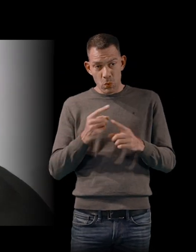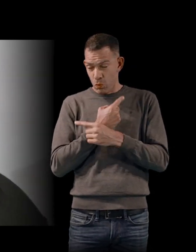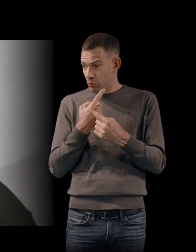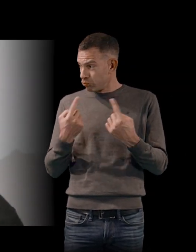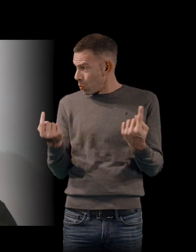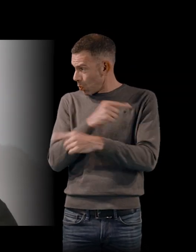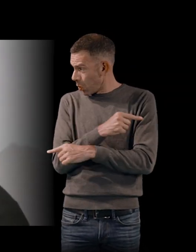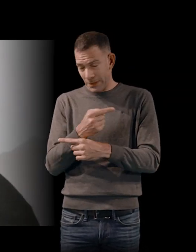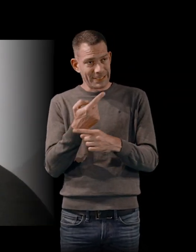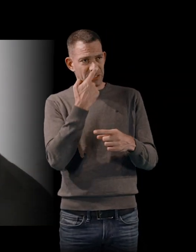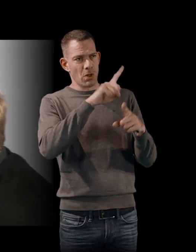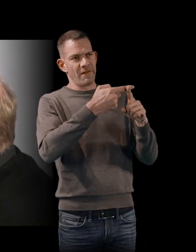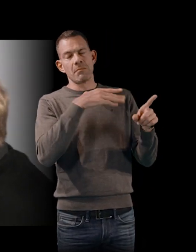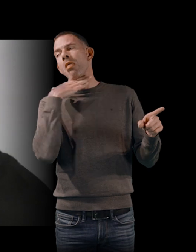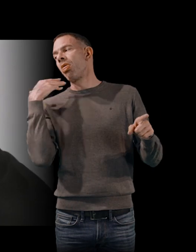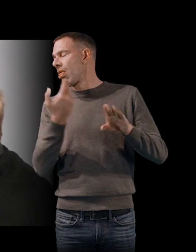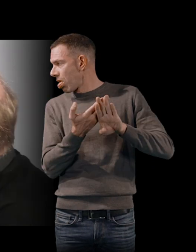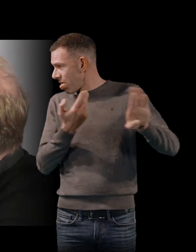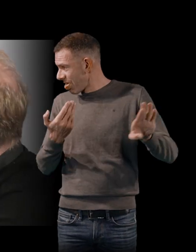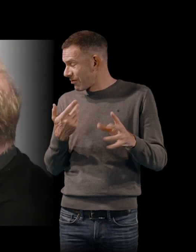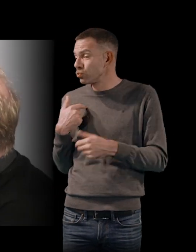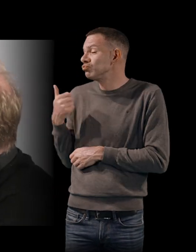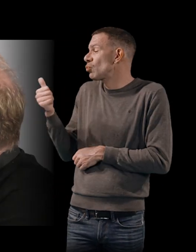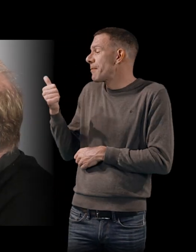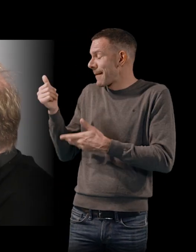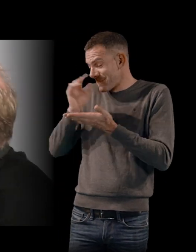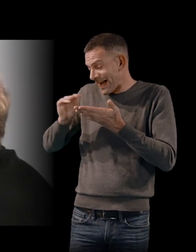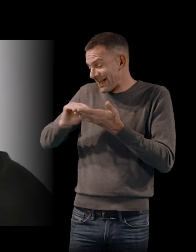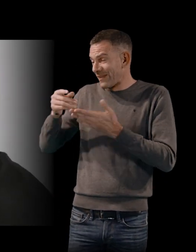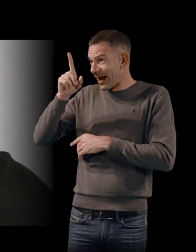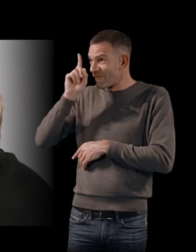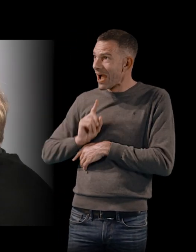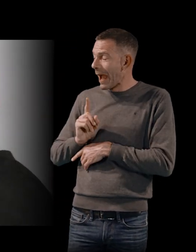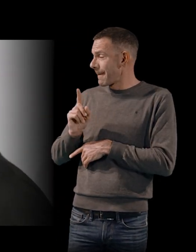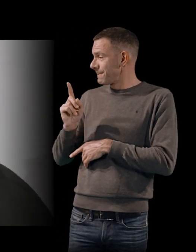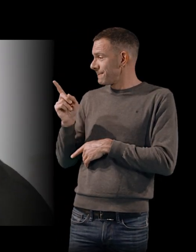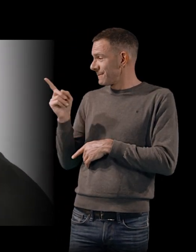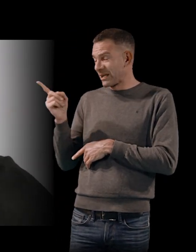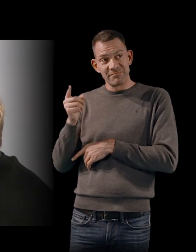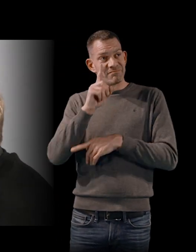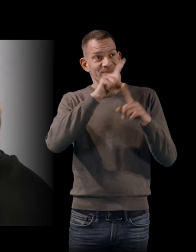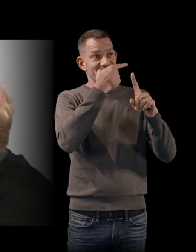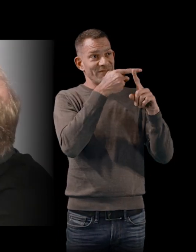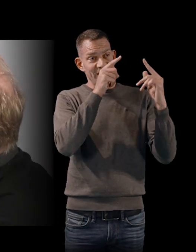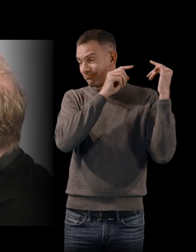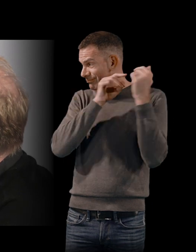'écrivaine, en tant que femme, vous envisagez l'effet que ça a eu sur vous et sur le regard que vous portiez sur